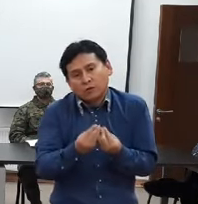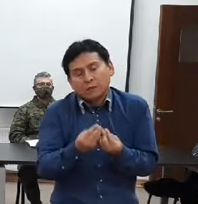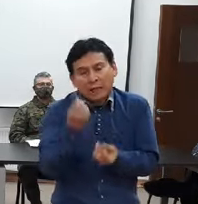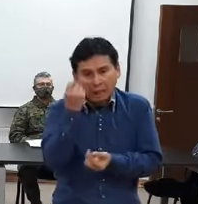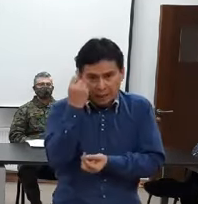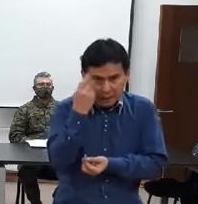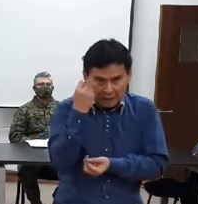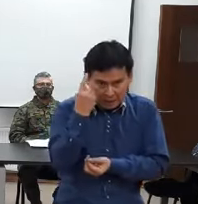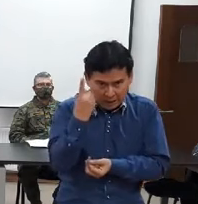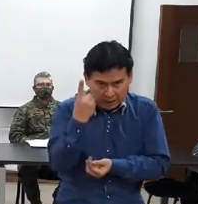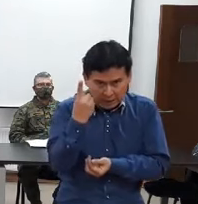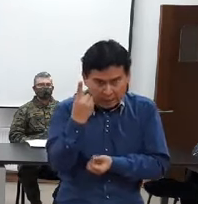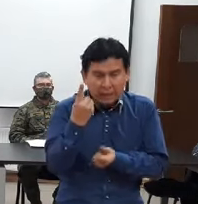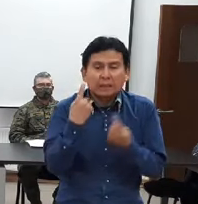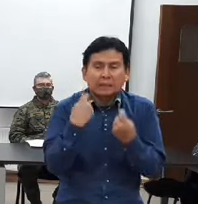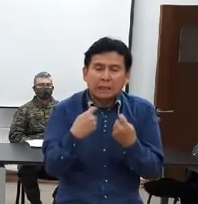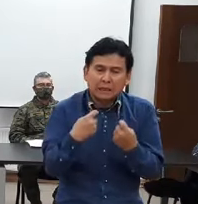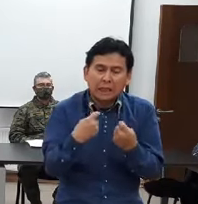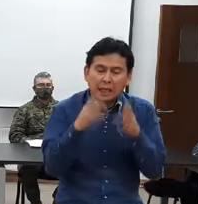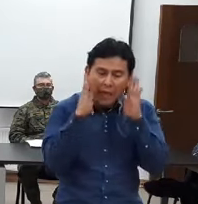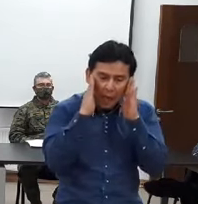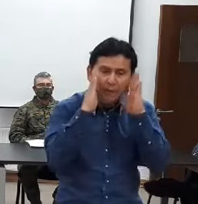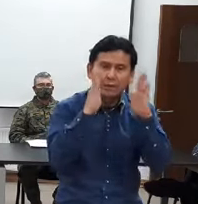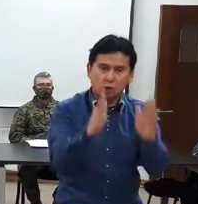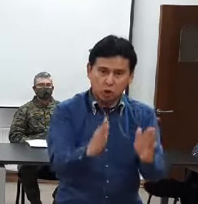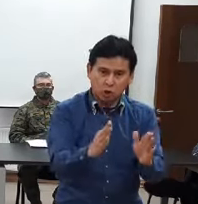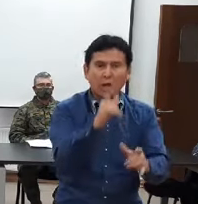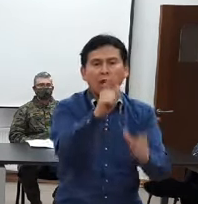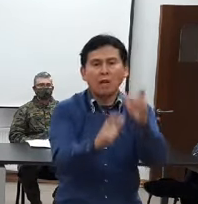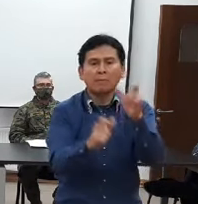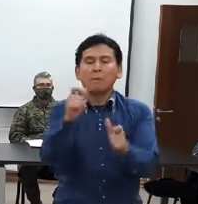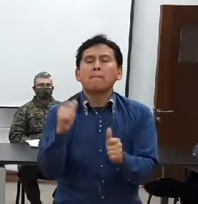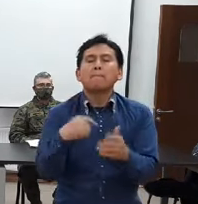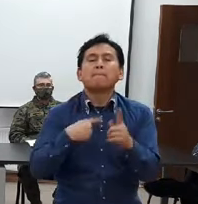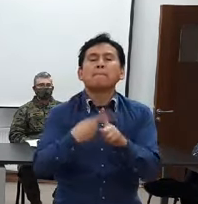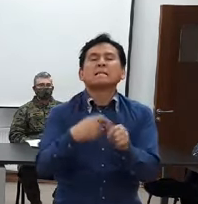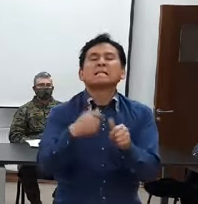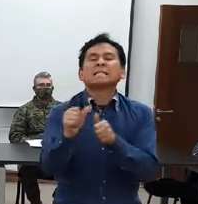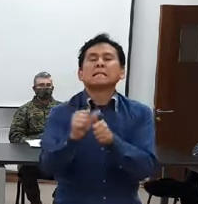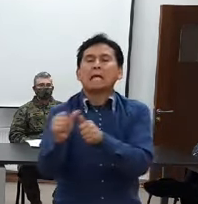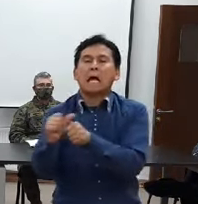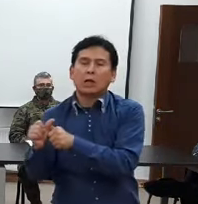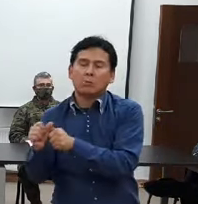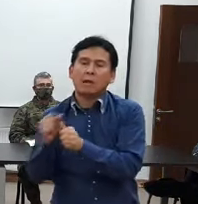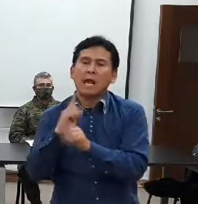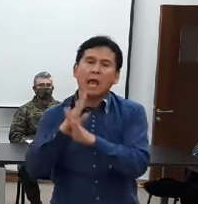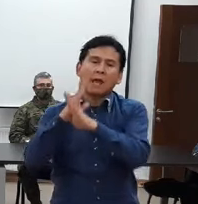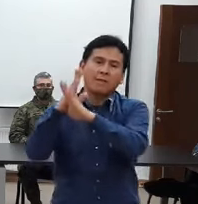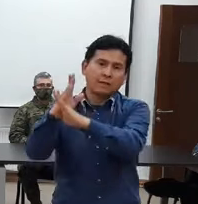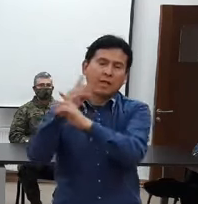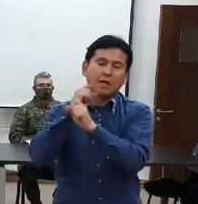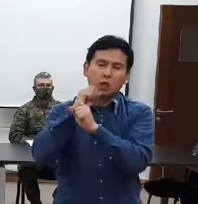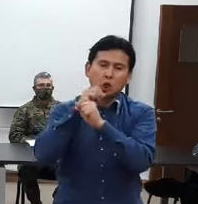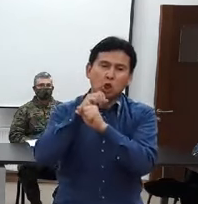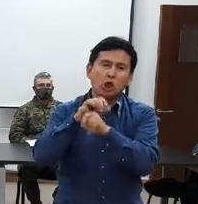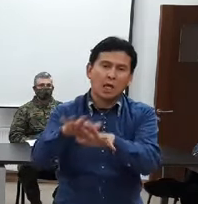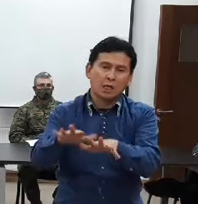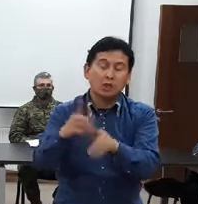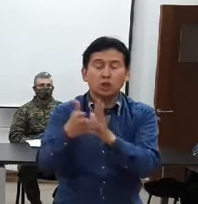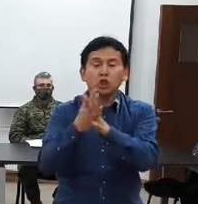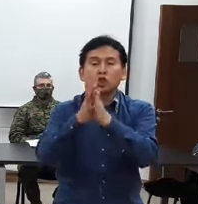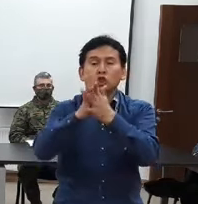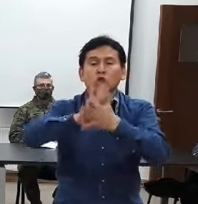entiende también que se trata de dar la atención a los pacientes en el lugar más cercano para evitar cualquier tipo de contagio y todo lo que